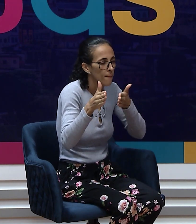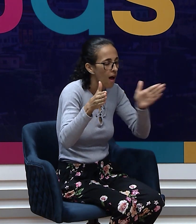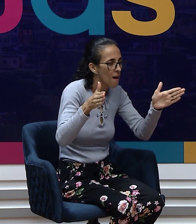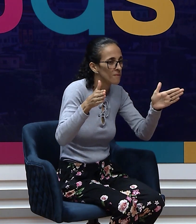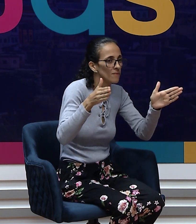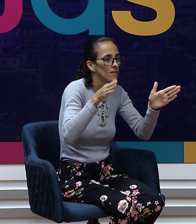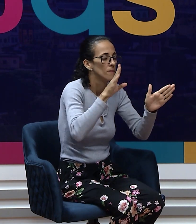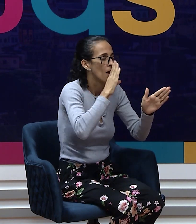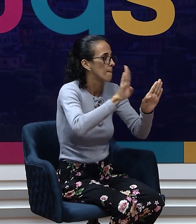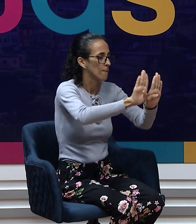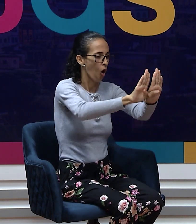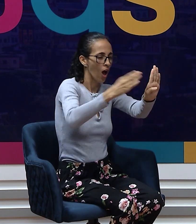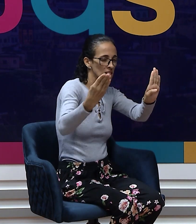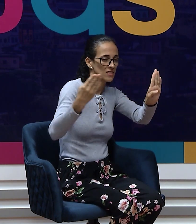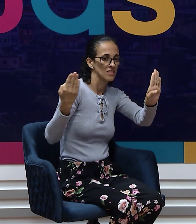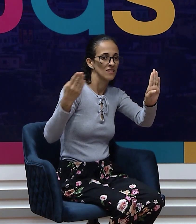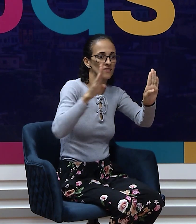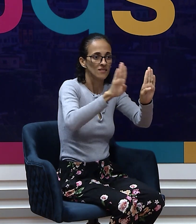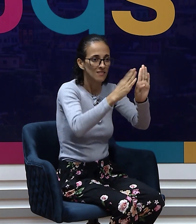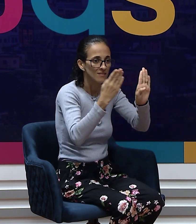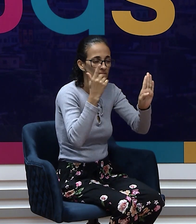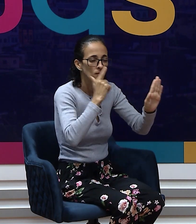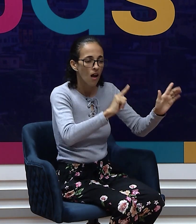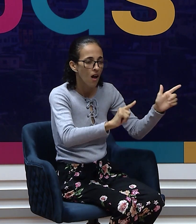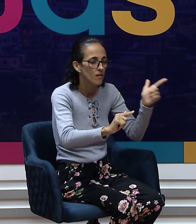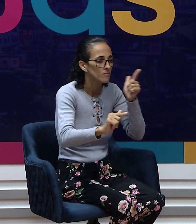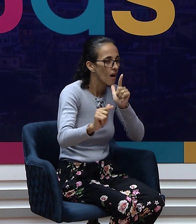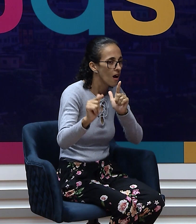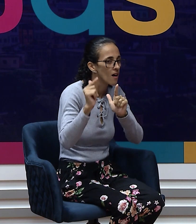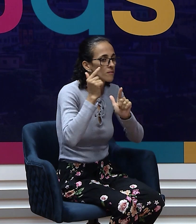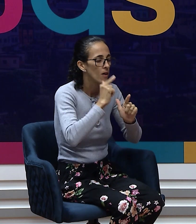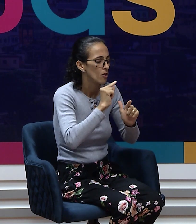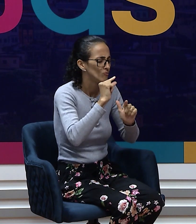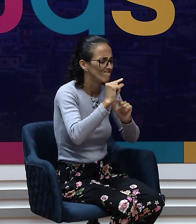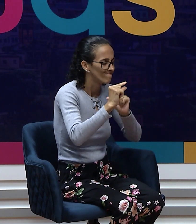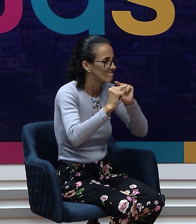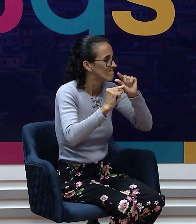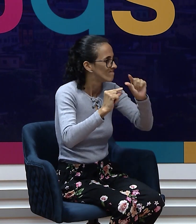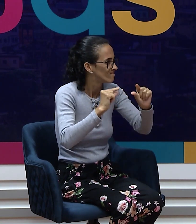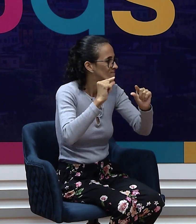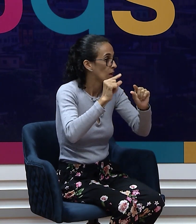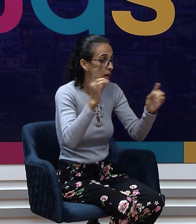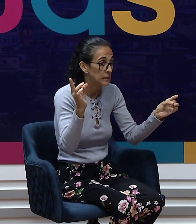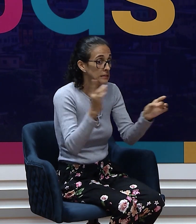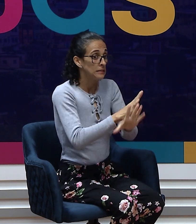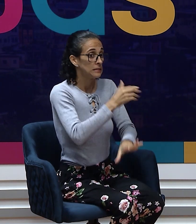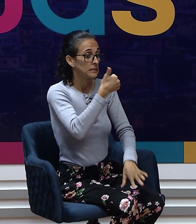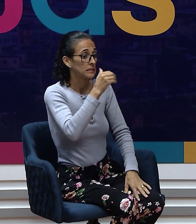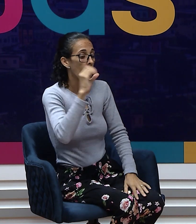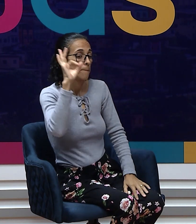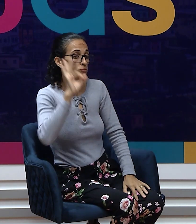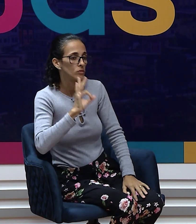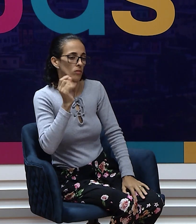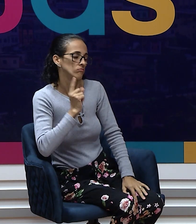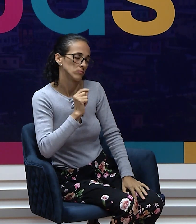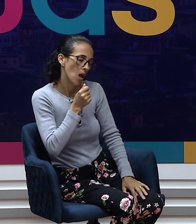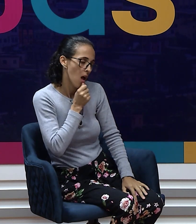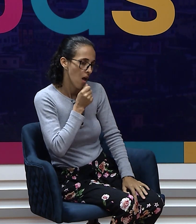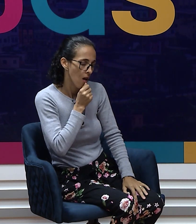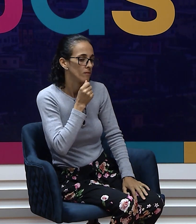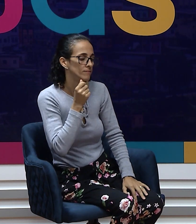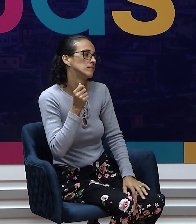isso. Agora parece que está abrindo portas, parece que a gente consegue ver mais oportunidades. É uma conquista diária, aos